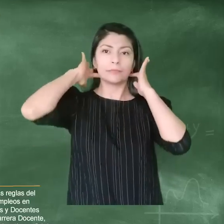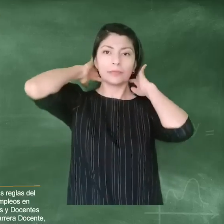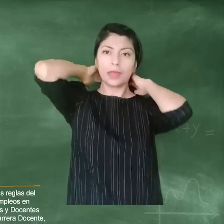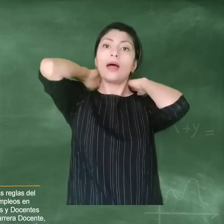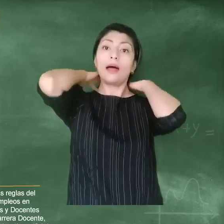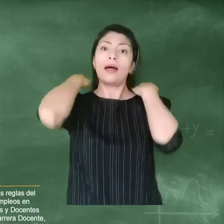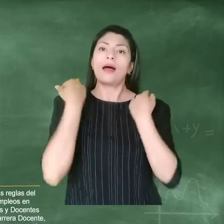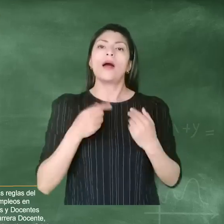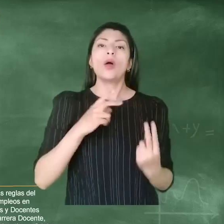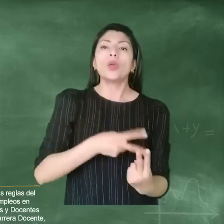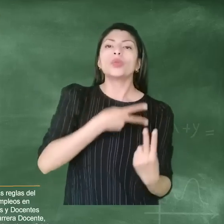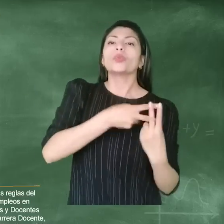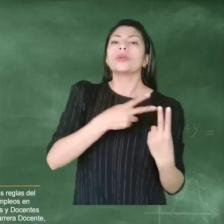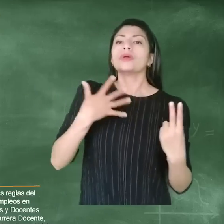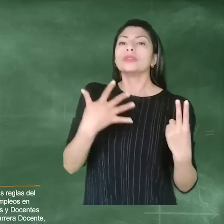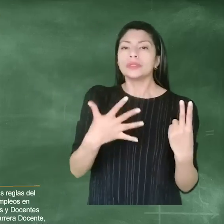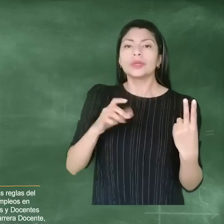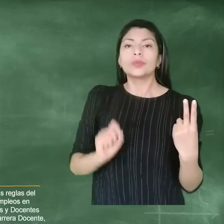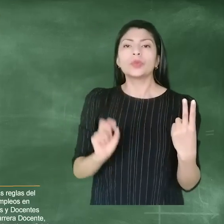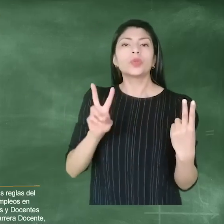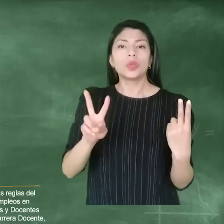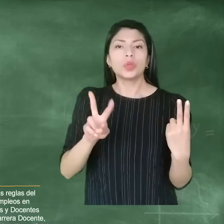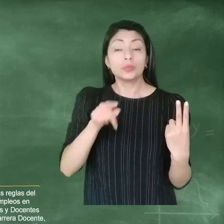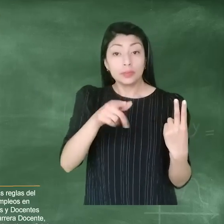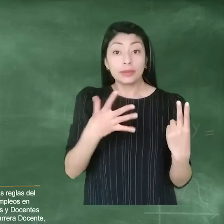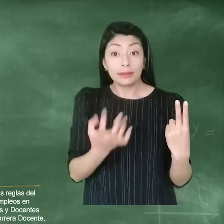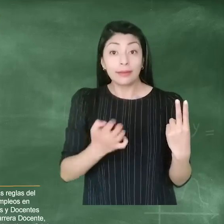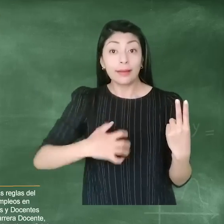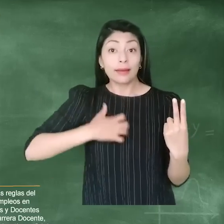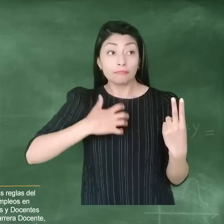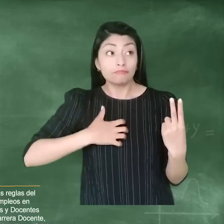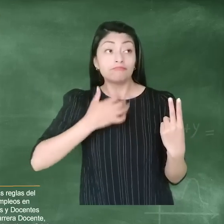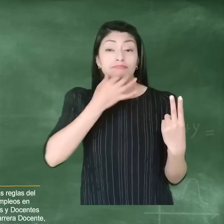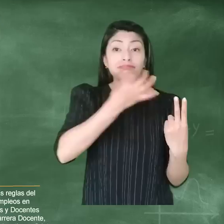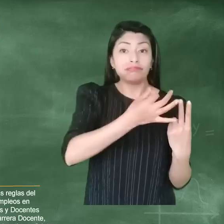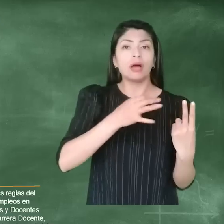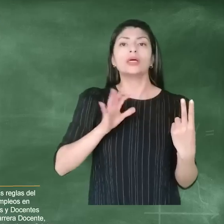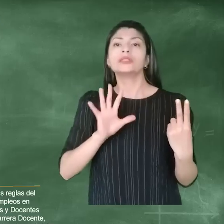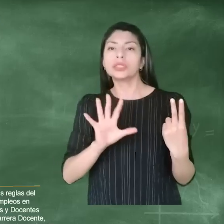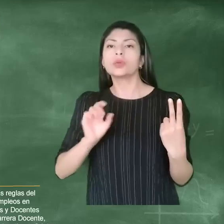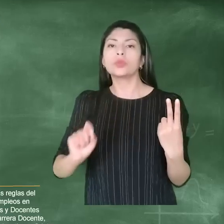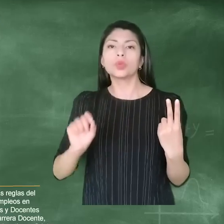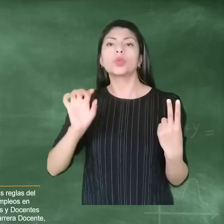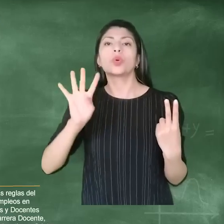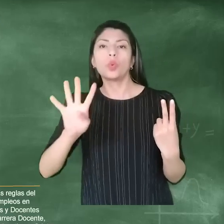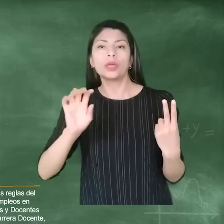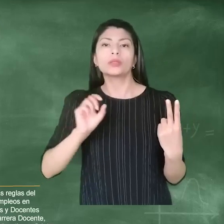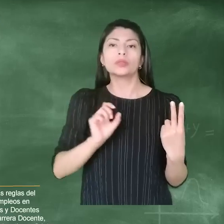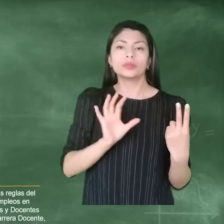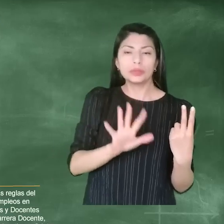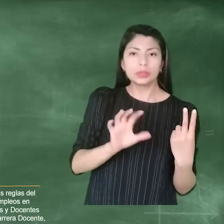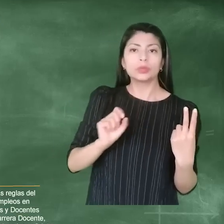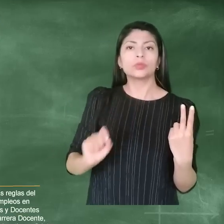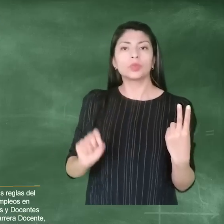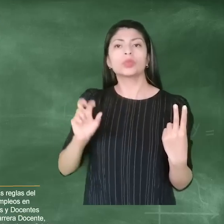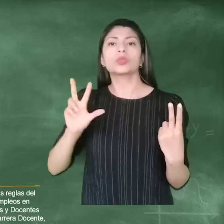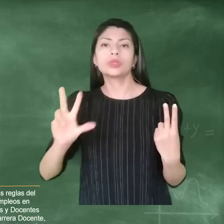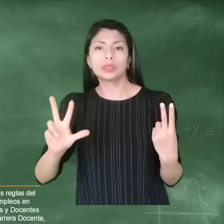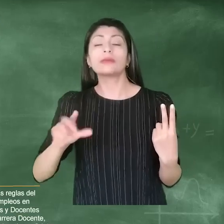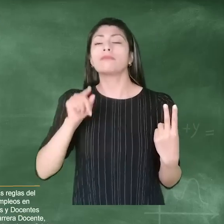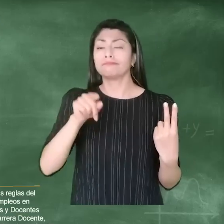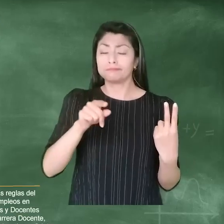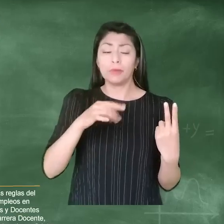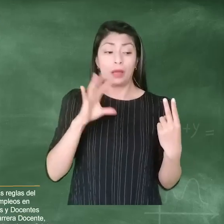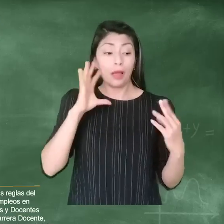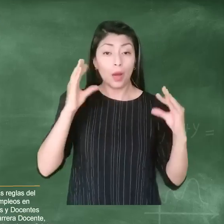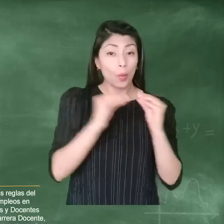se regirán con base en lo dispuesto en los numerales 5.2, 5.3 y 5.4 del anexo